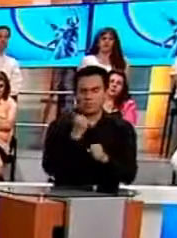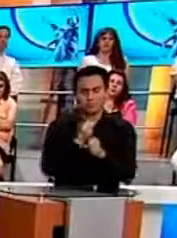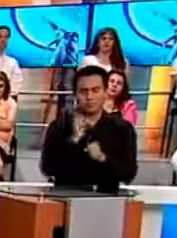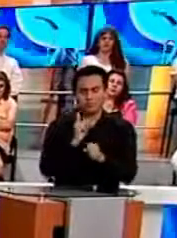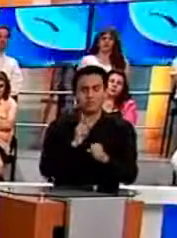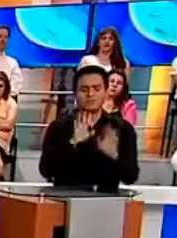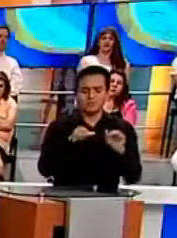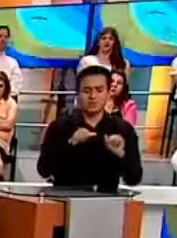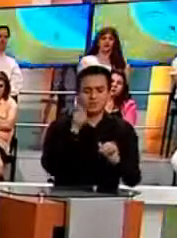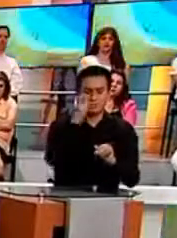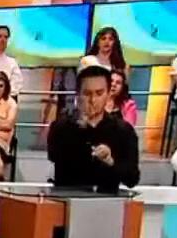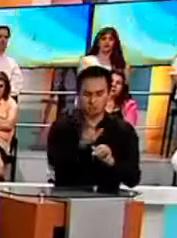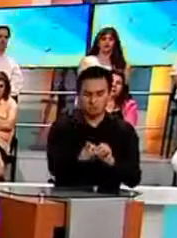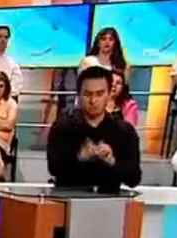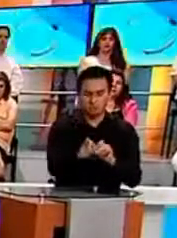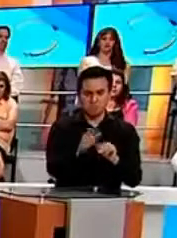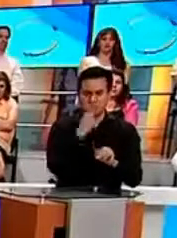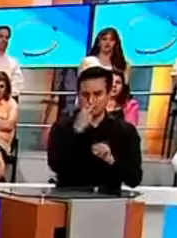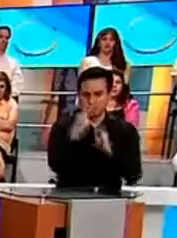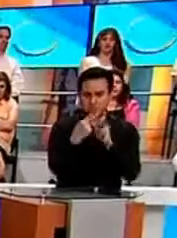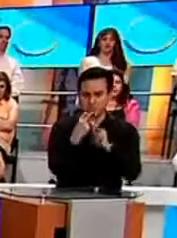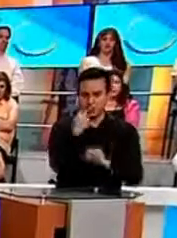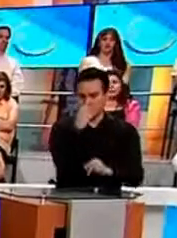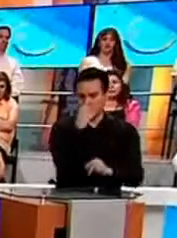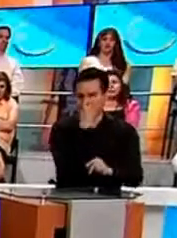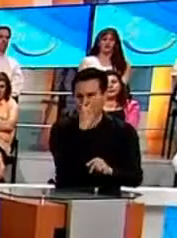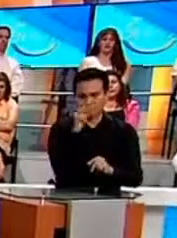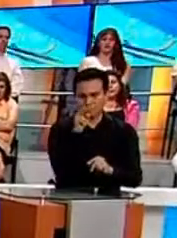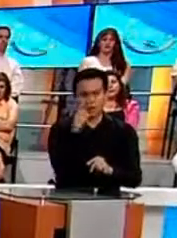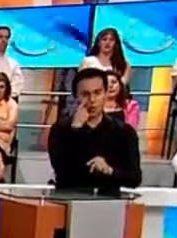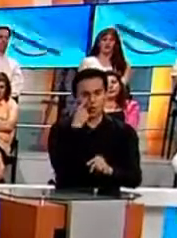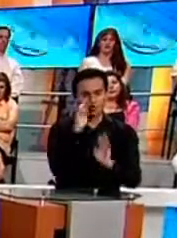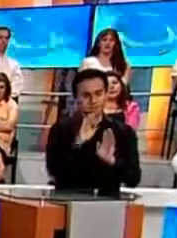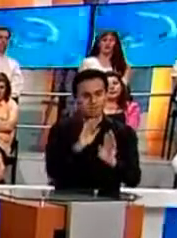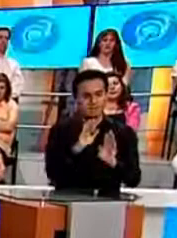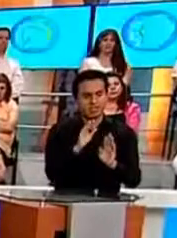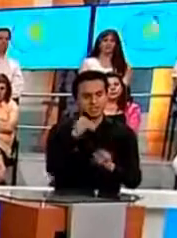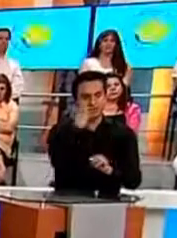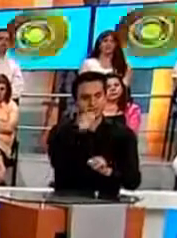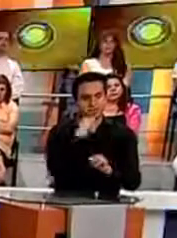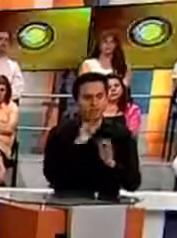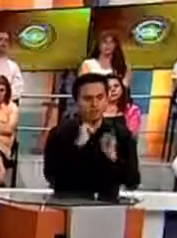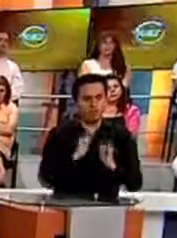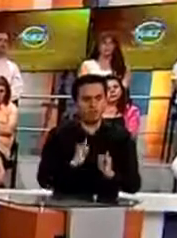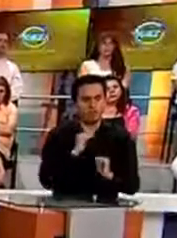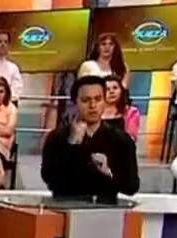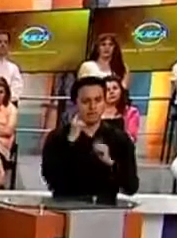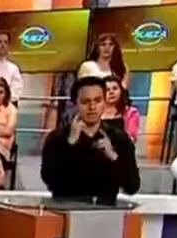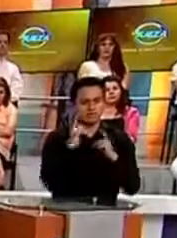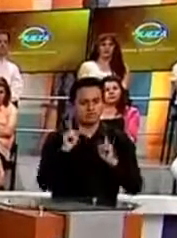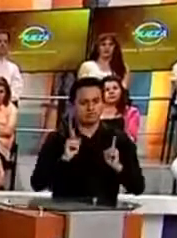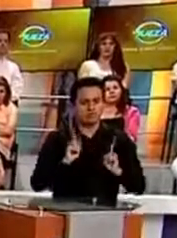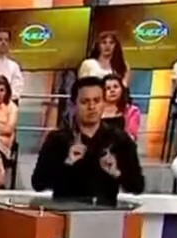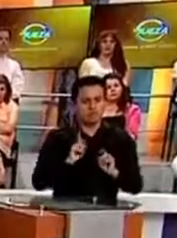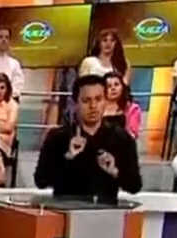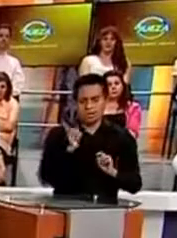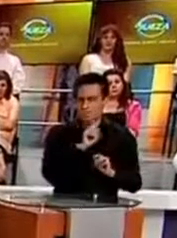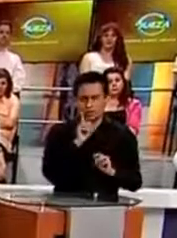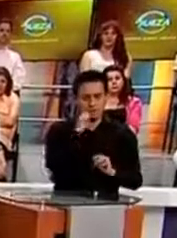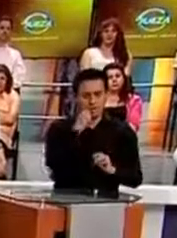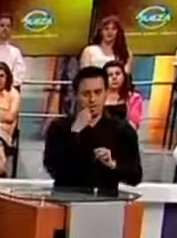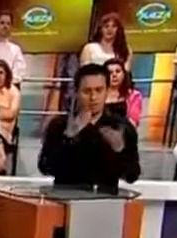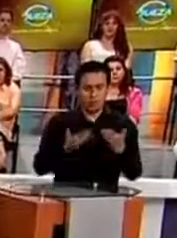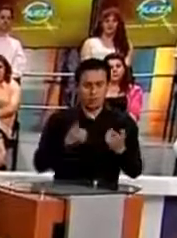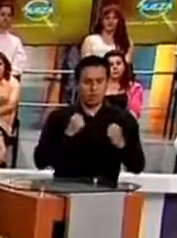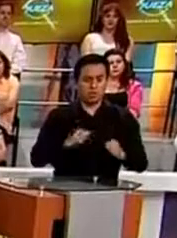cuando uno entiende a una persona a veces con mirarla, porque la conoce tanto que sabe la cara que pone, los gestos que hace. Pero eso no implica que hoy día pueda